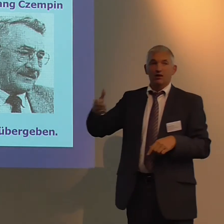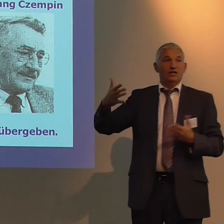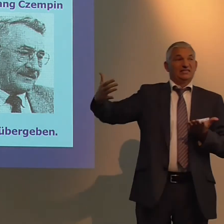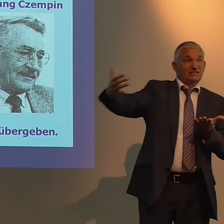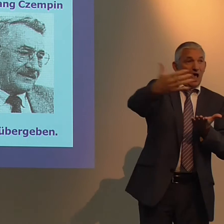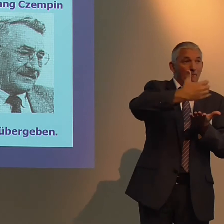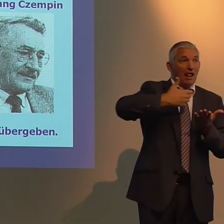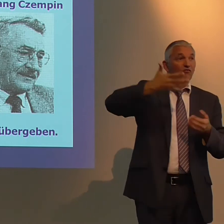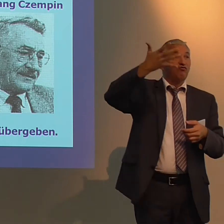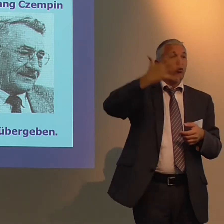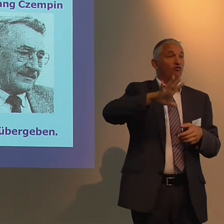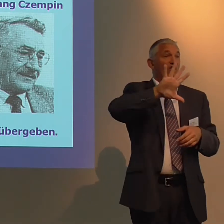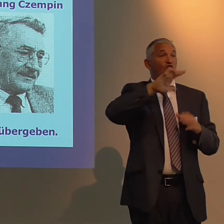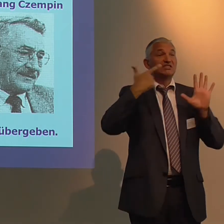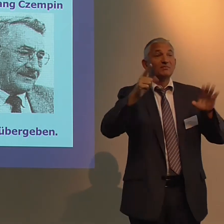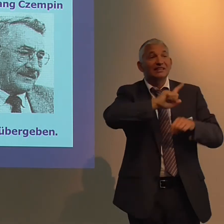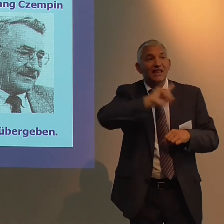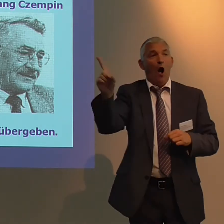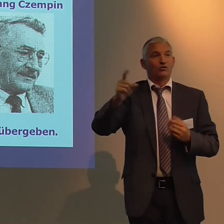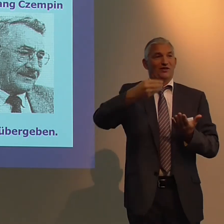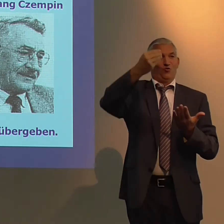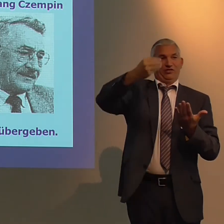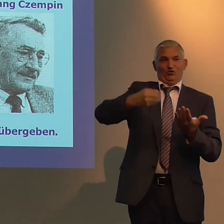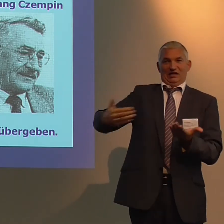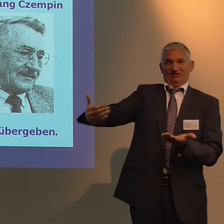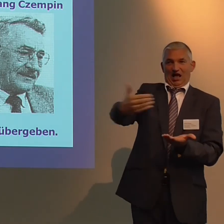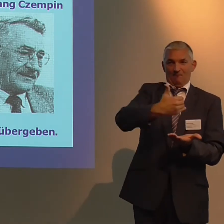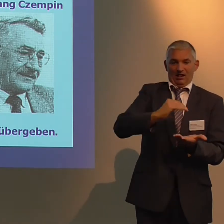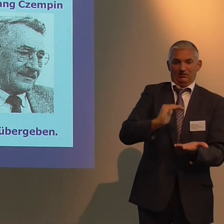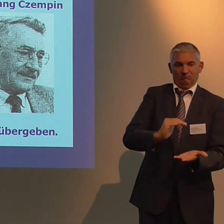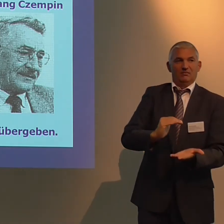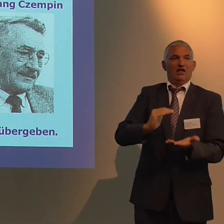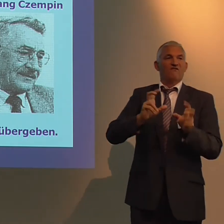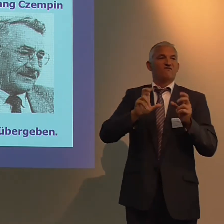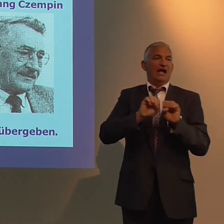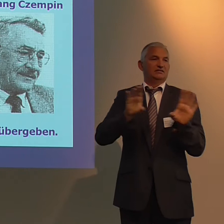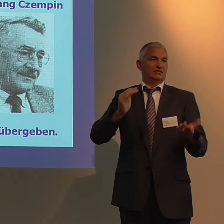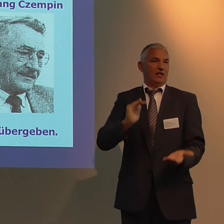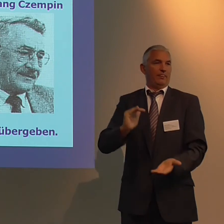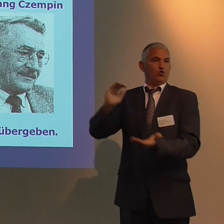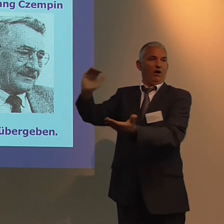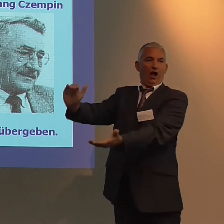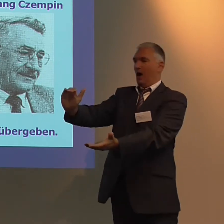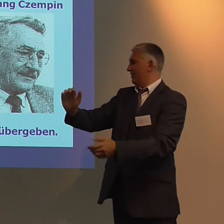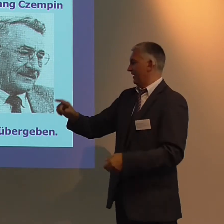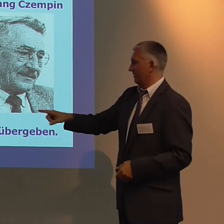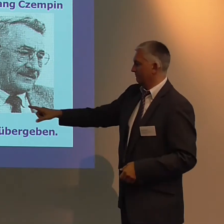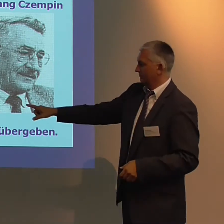hat diese Unterschriftenaktion übernommen und hat 575.000 Unterschriften gesammelt und auch entsprechend an den Fernsehsender